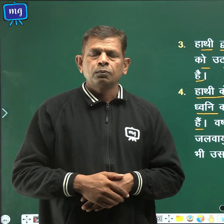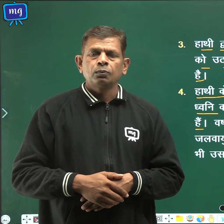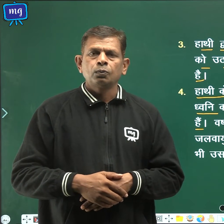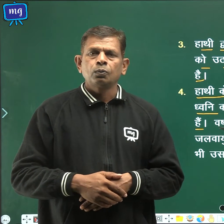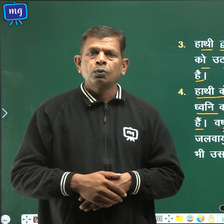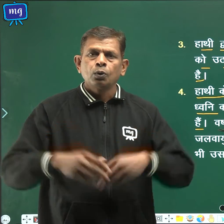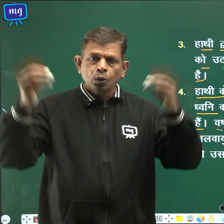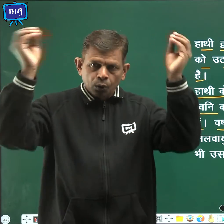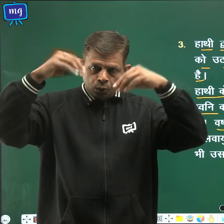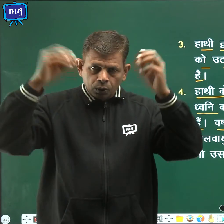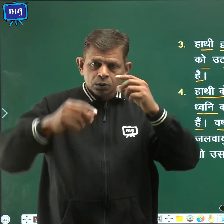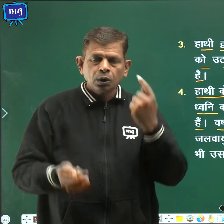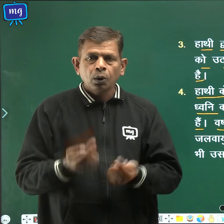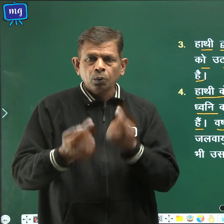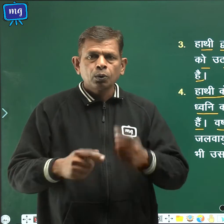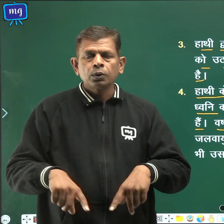वर्षावनों की